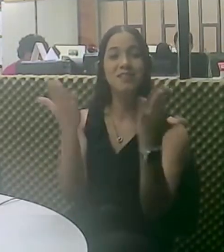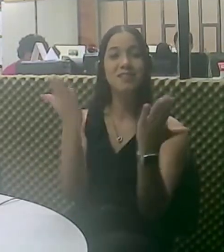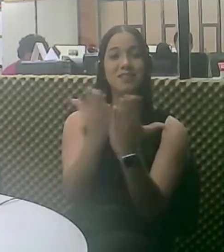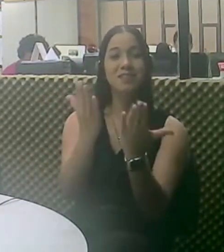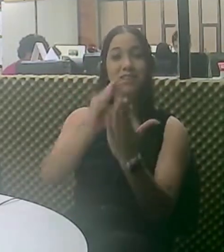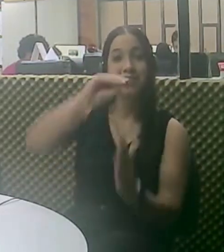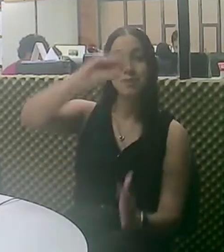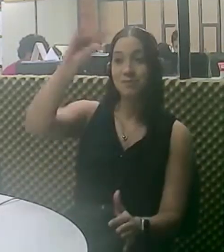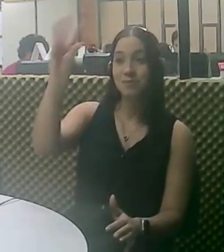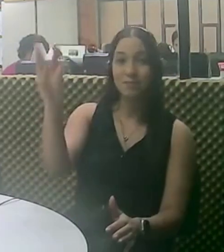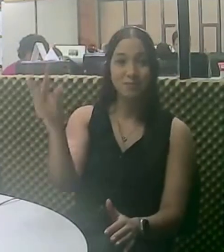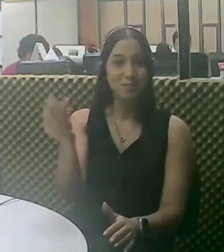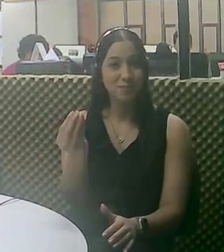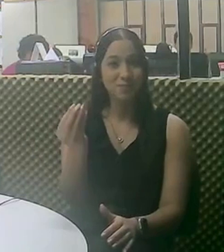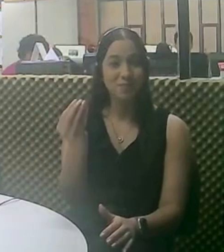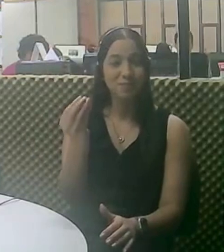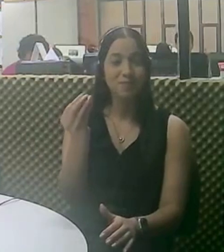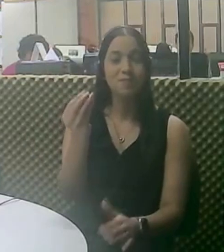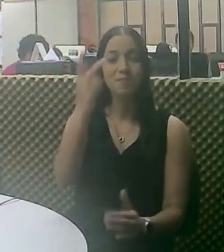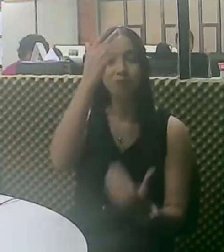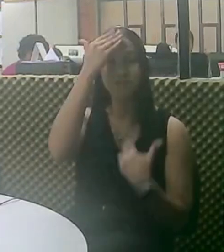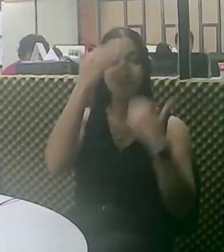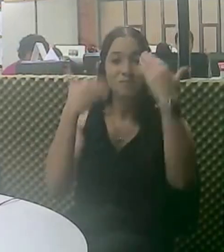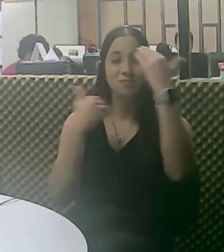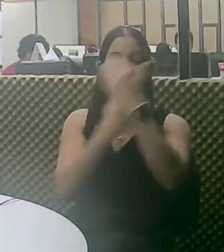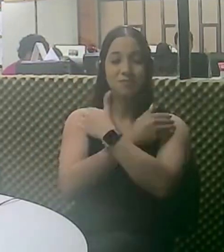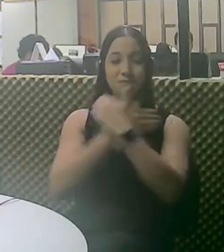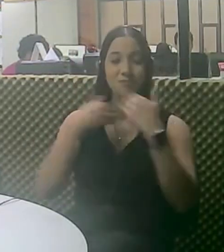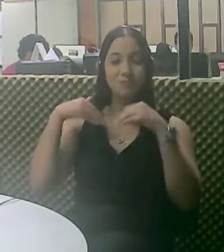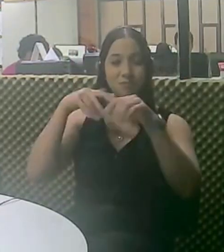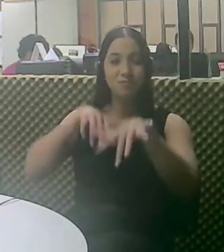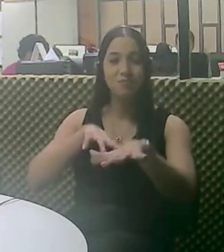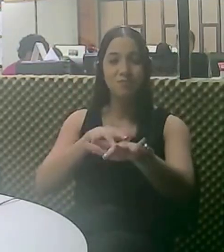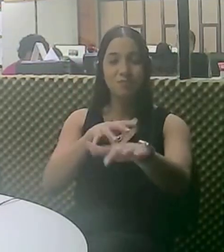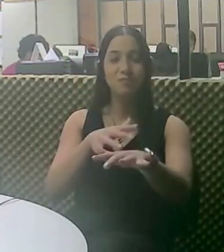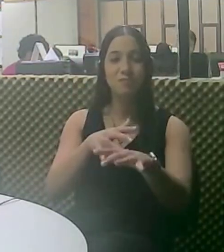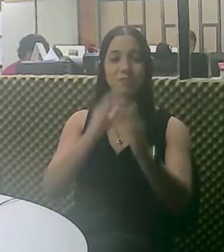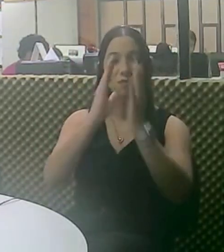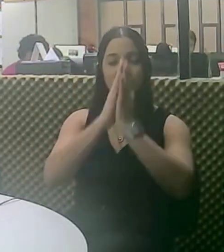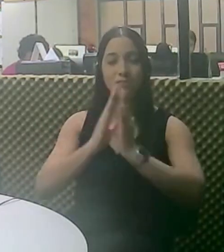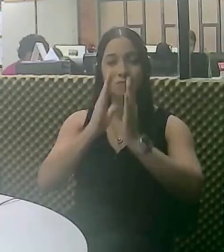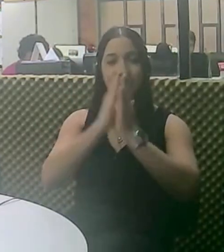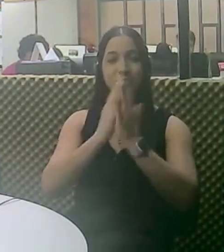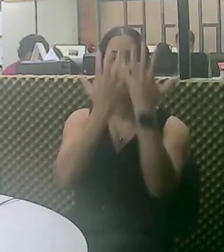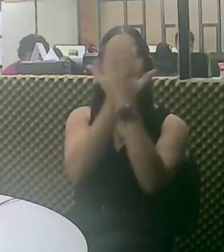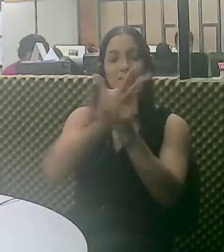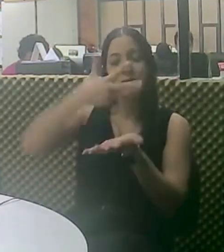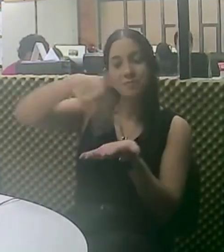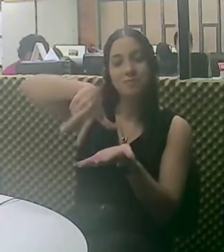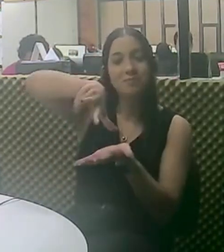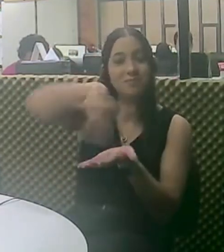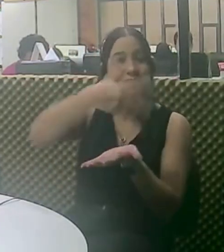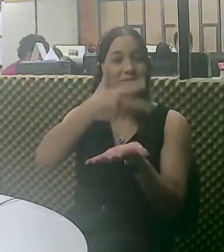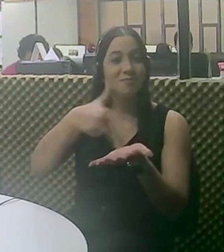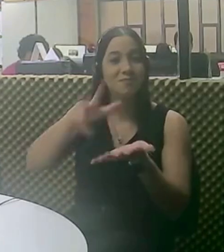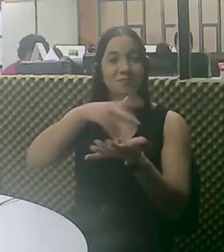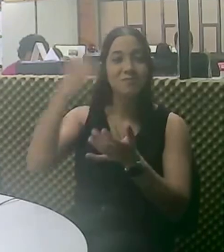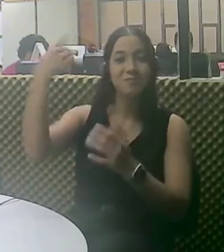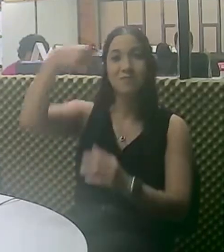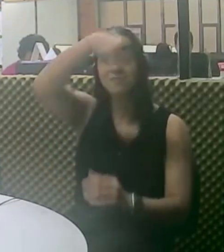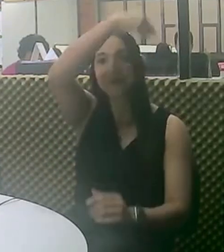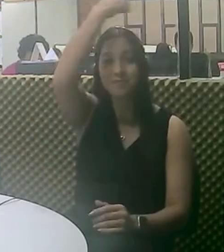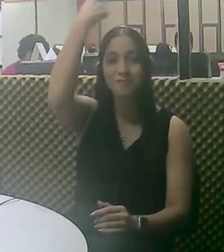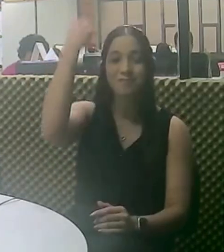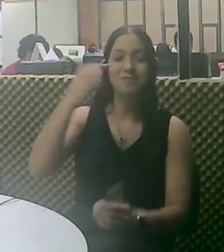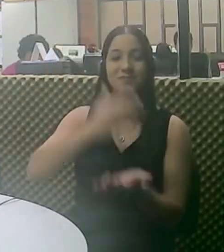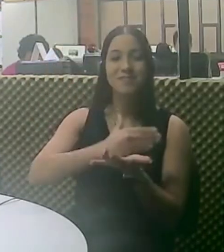matriz africana, em que os devotos desfilam, rezam, cantam e dançam pelas ruas em celebração às santidades.